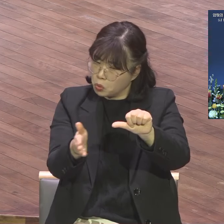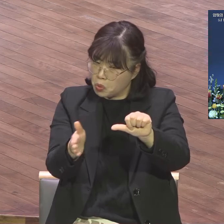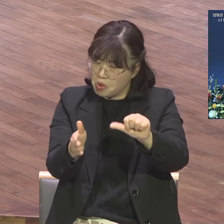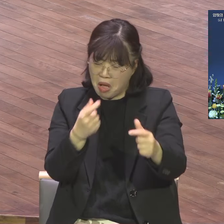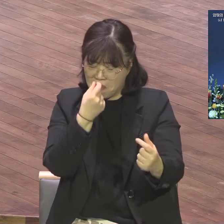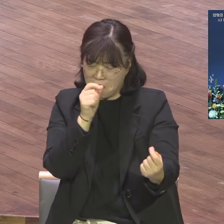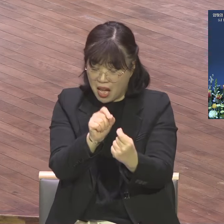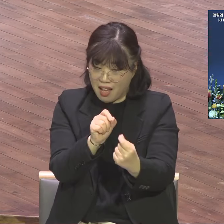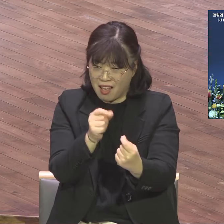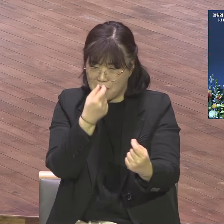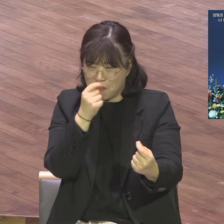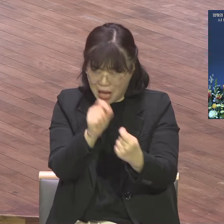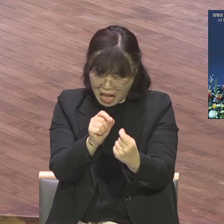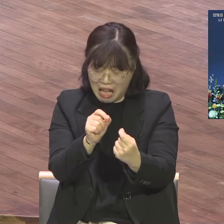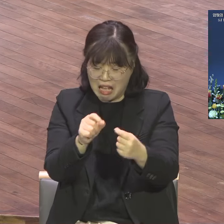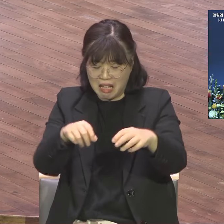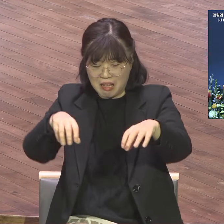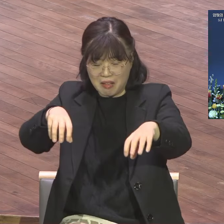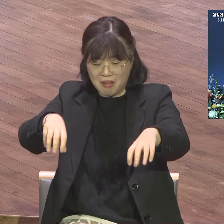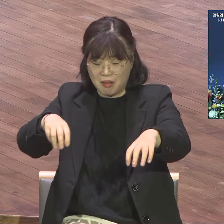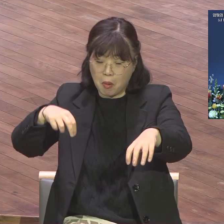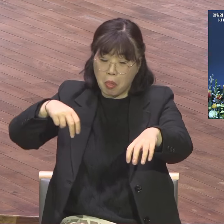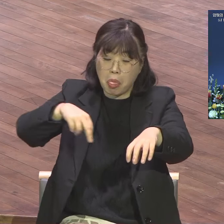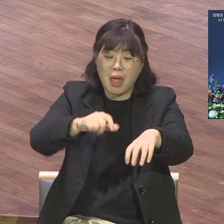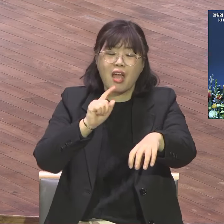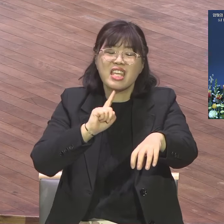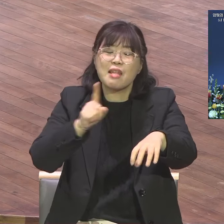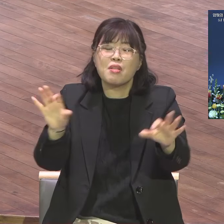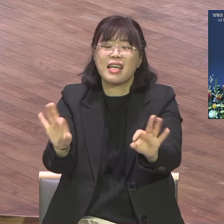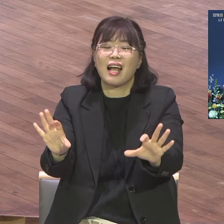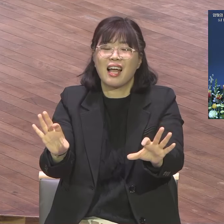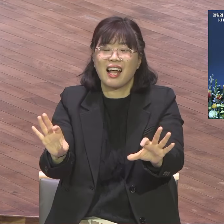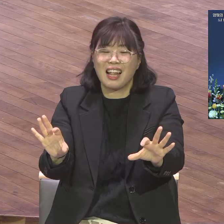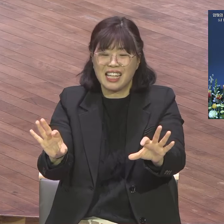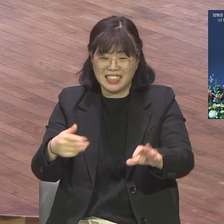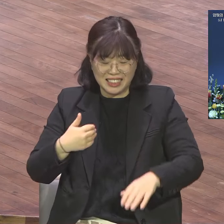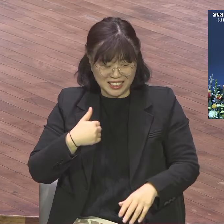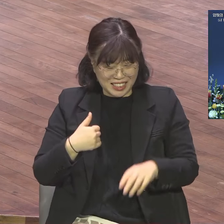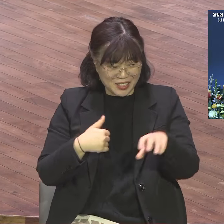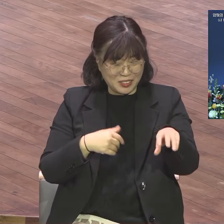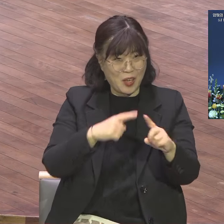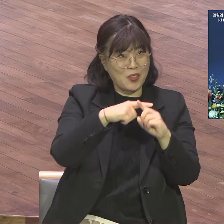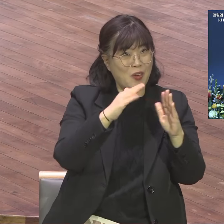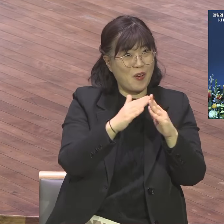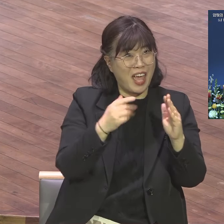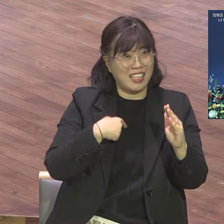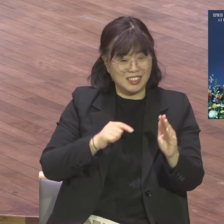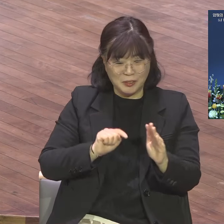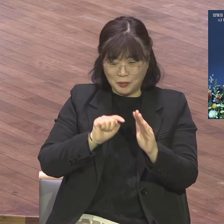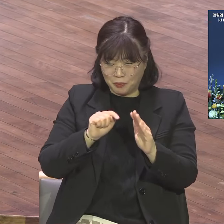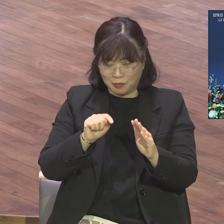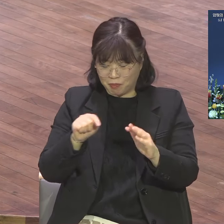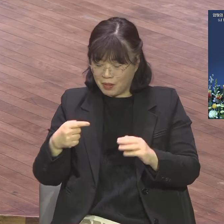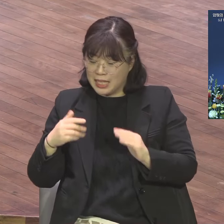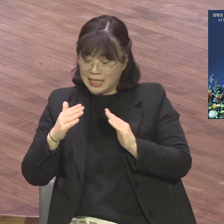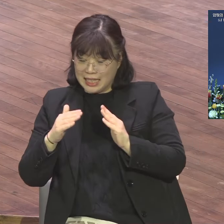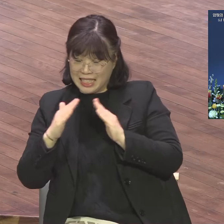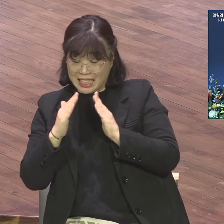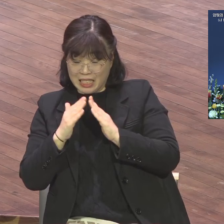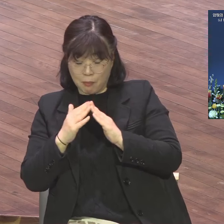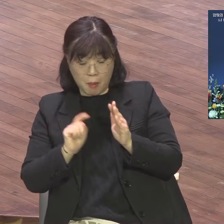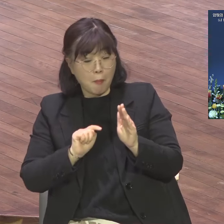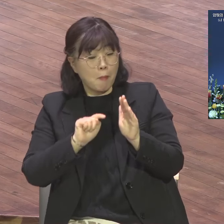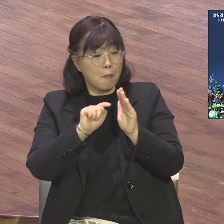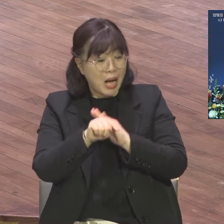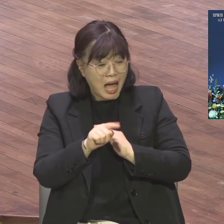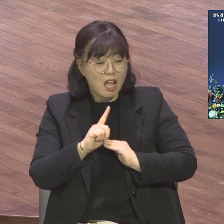왜 아파트라니까 교회 오는 거 얼마 걸려요? 1분. 교회야 그냥 교회. 교회에서 그냥 집 딱